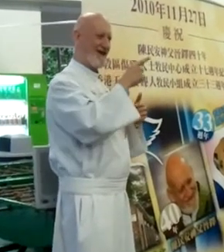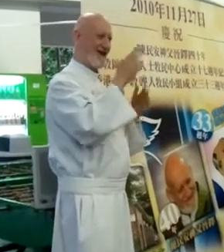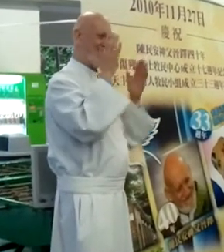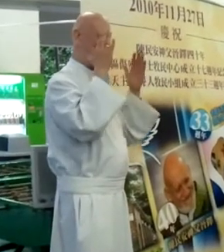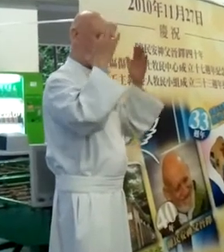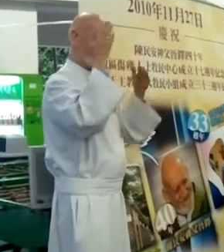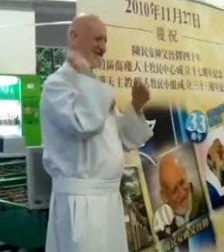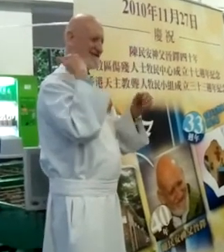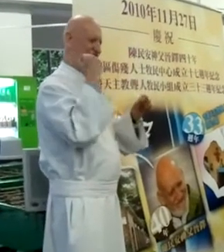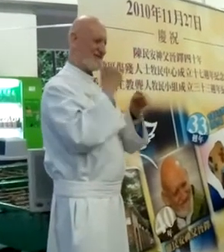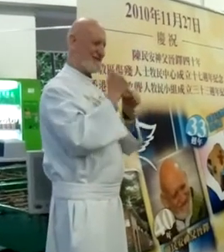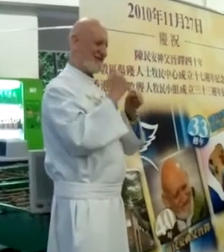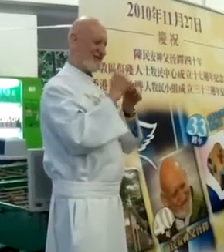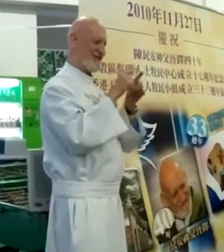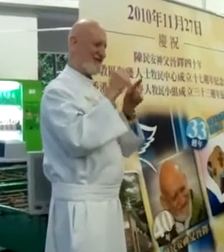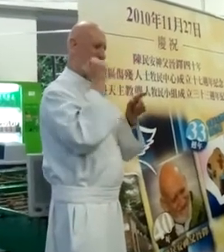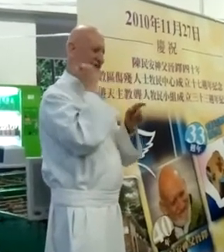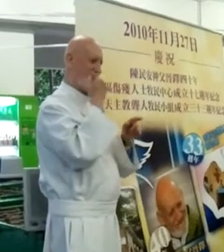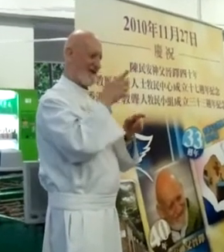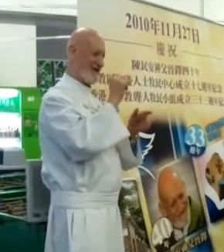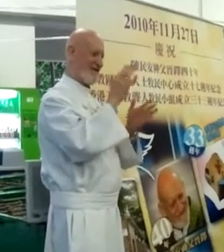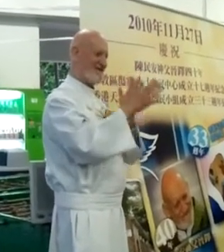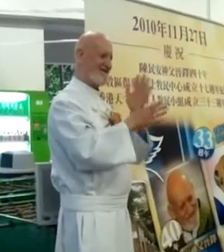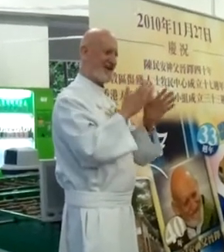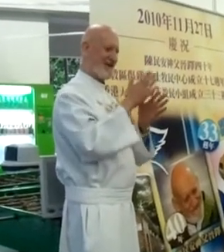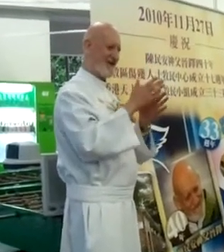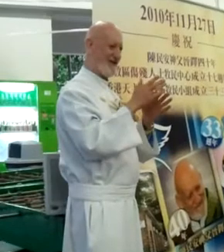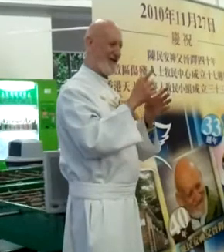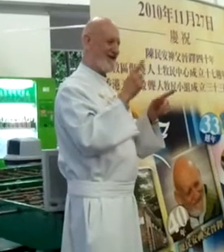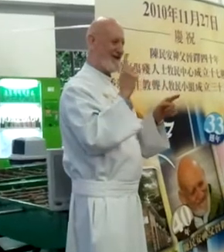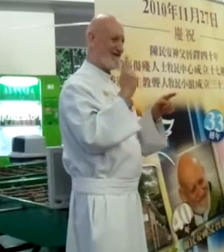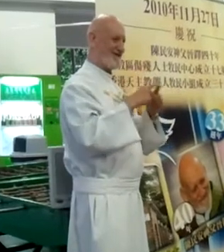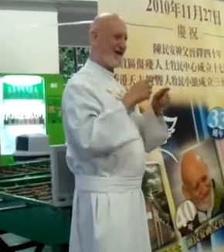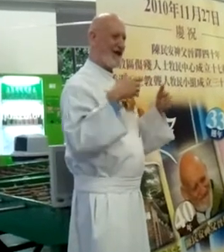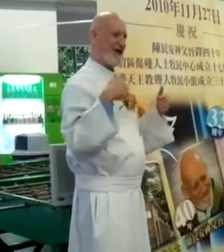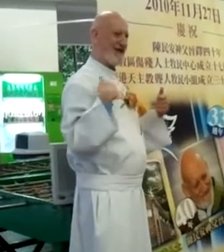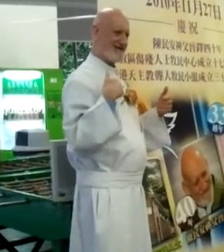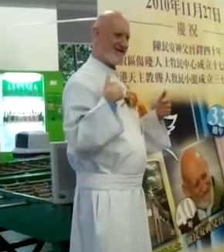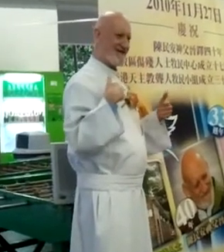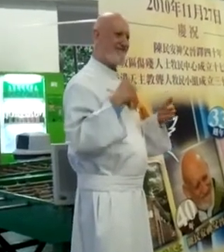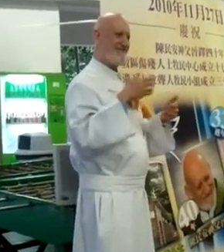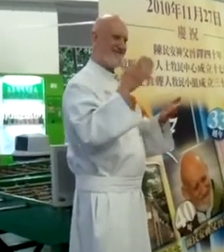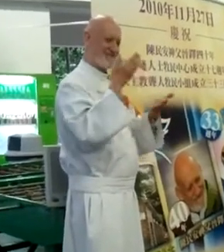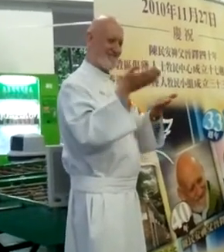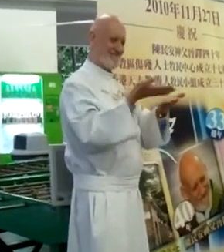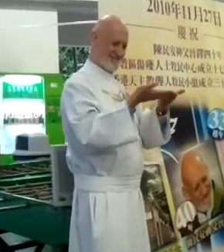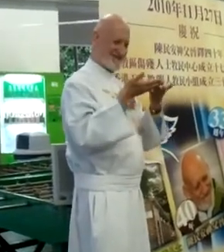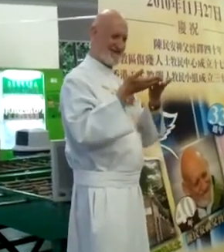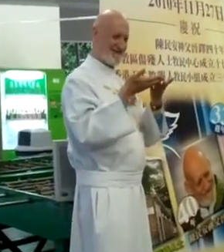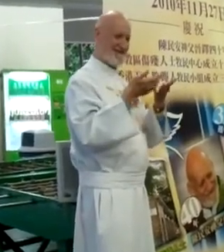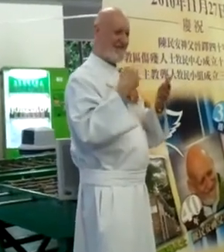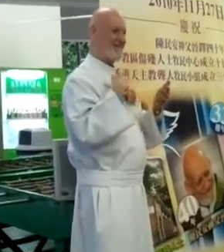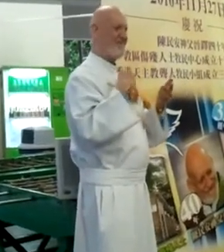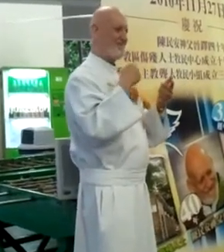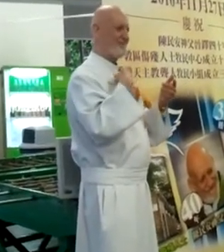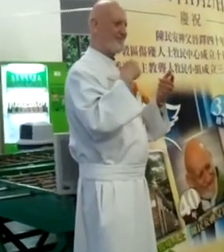我很高興，但是你 但係你真係有